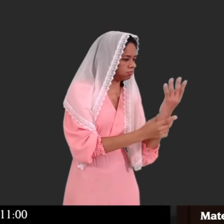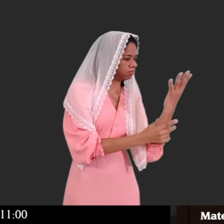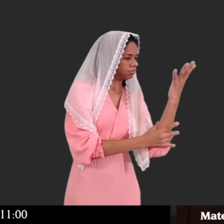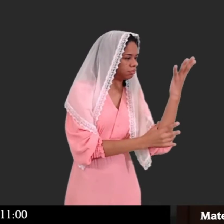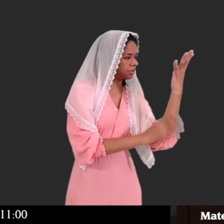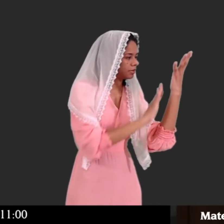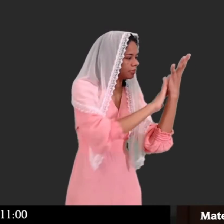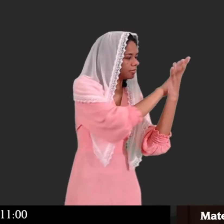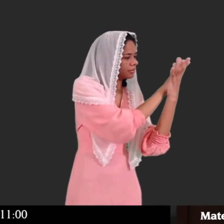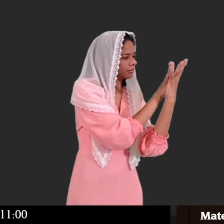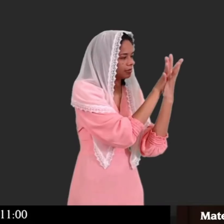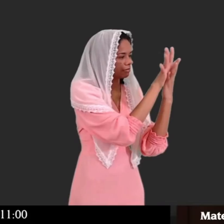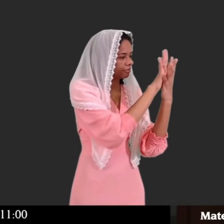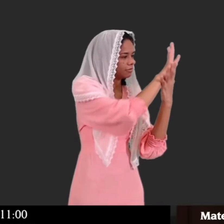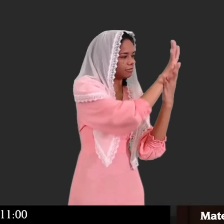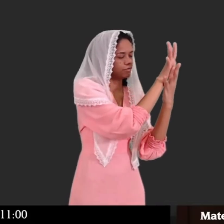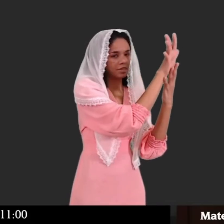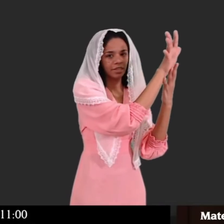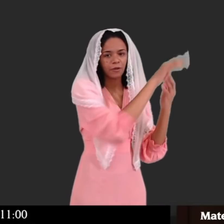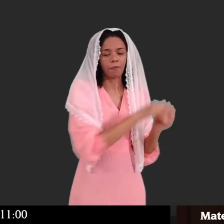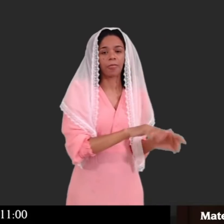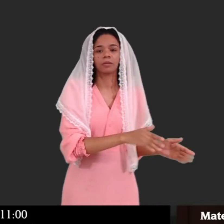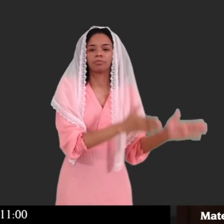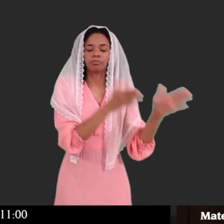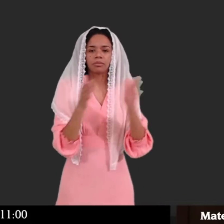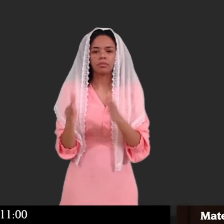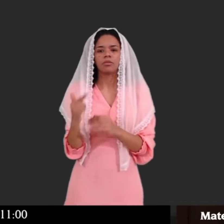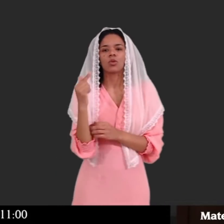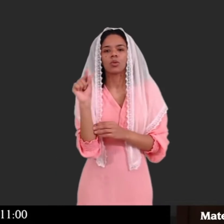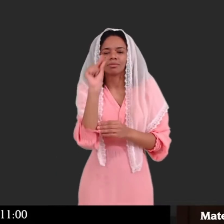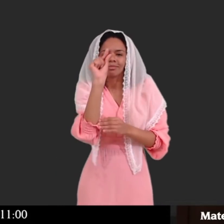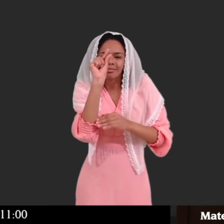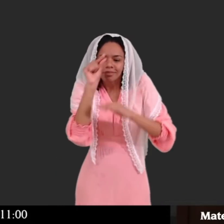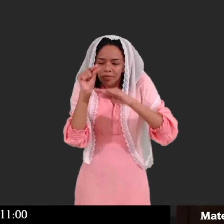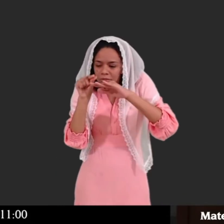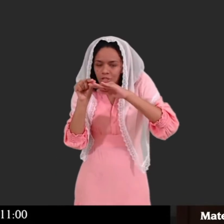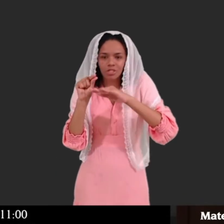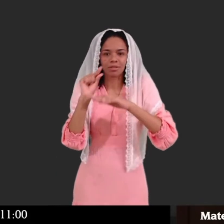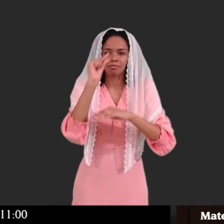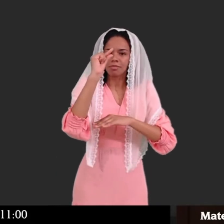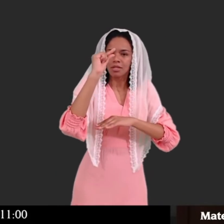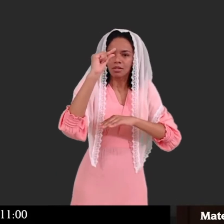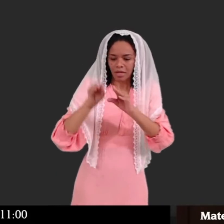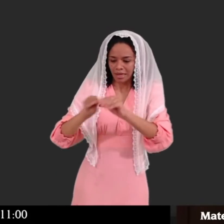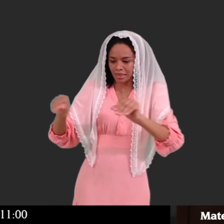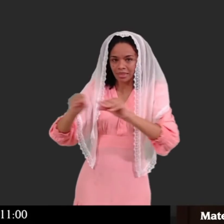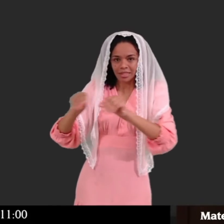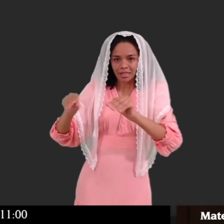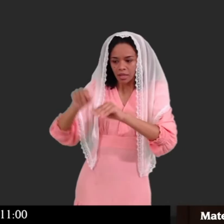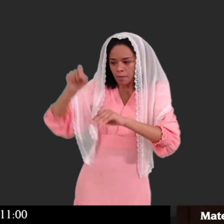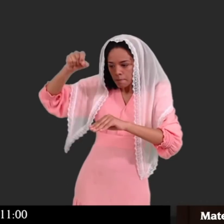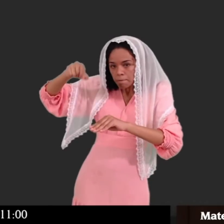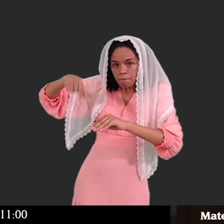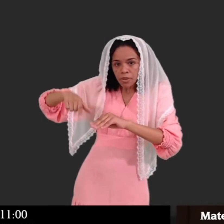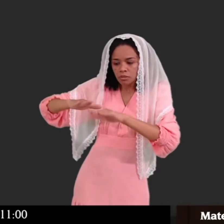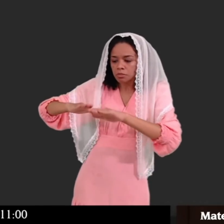A mostarda é a semente menorzinha que tem na horta, pequenininha. Mas quando ela é plantada, ela cresce, fica uma árvore tão grande, chega